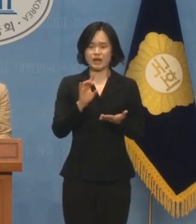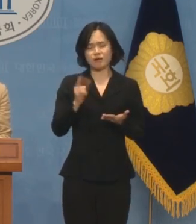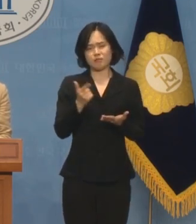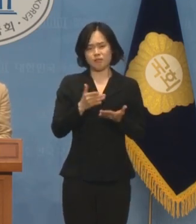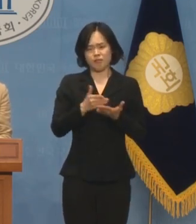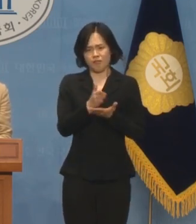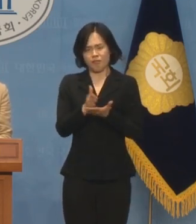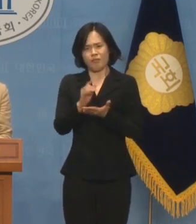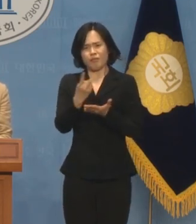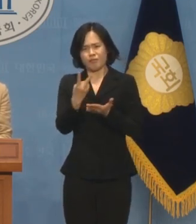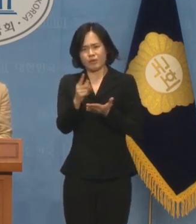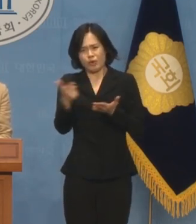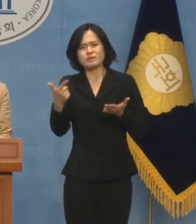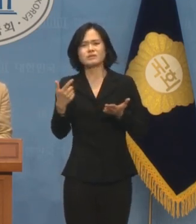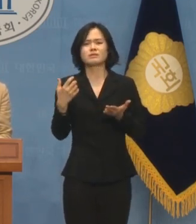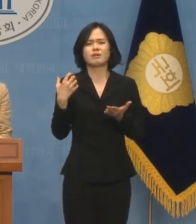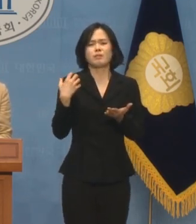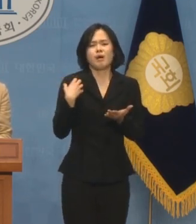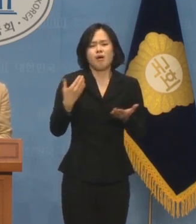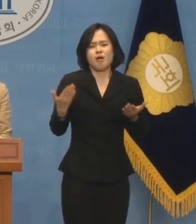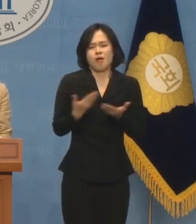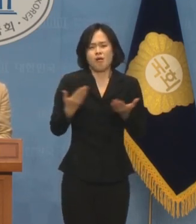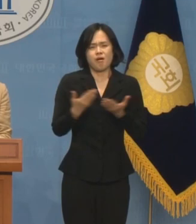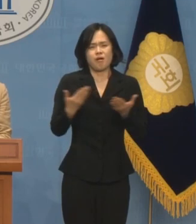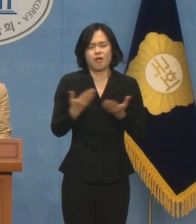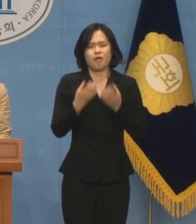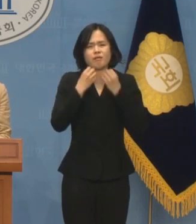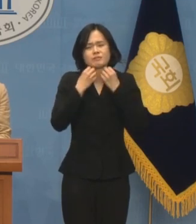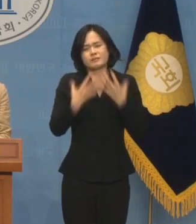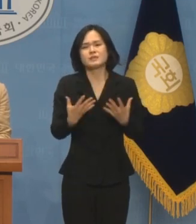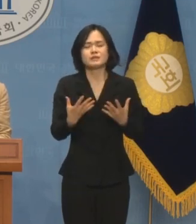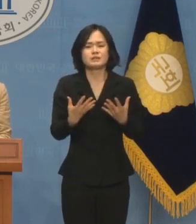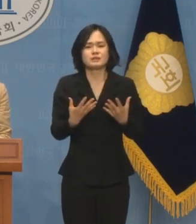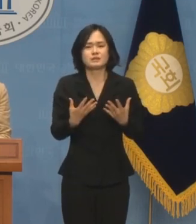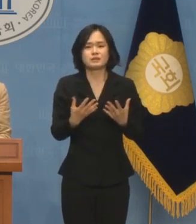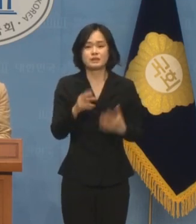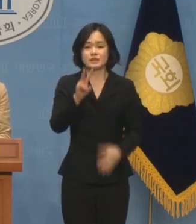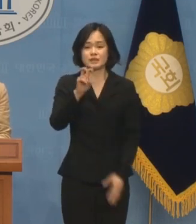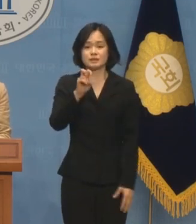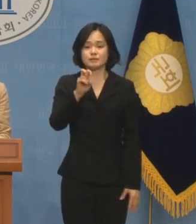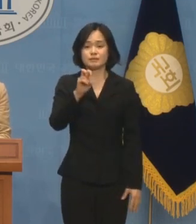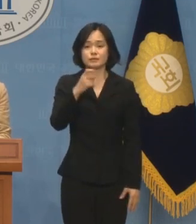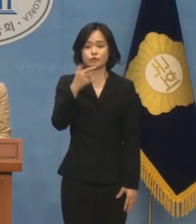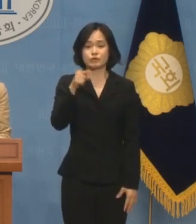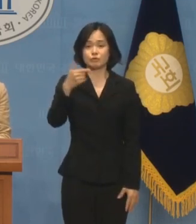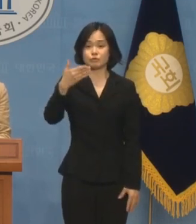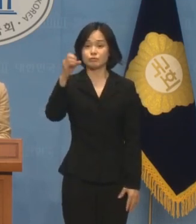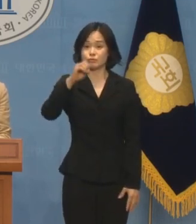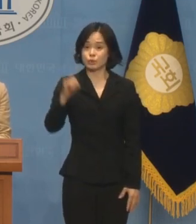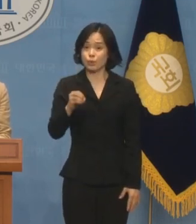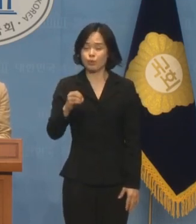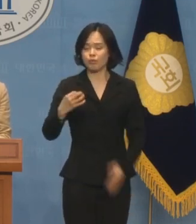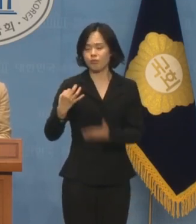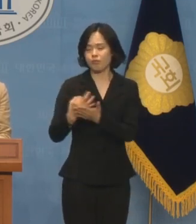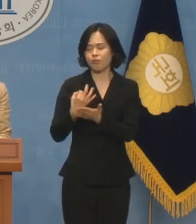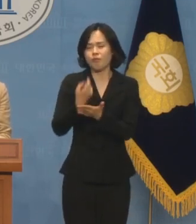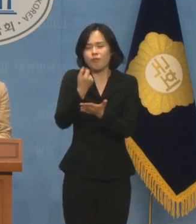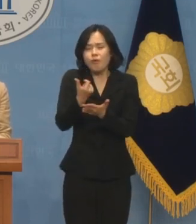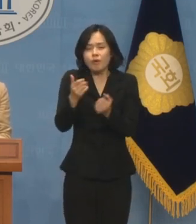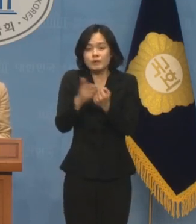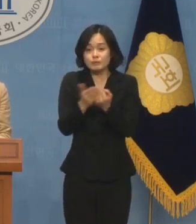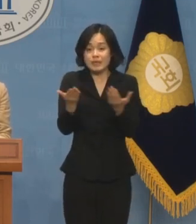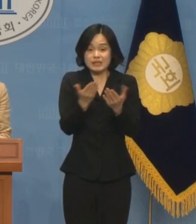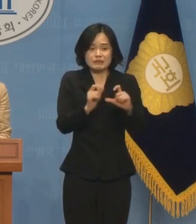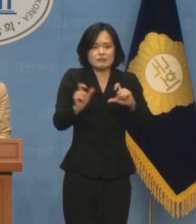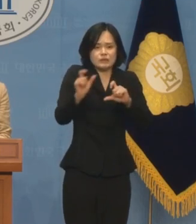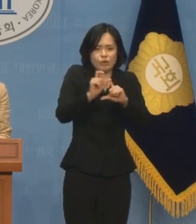러입니다 이들 중 61.9% 경제적 이유로 부업을 하고 있습니다